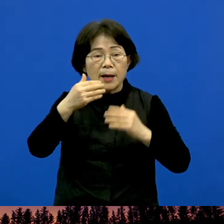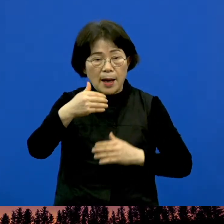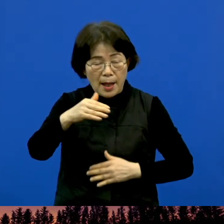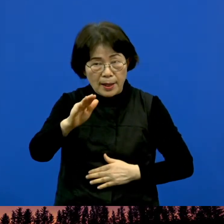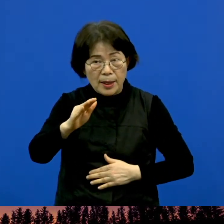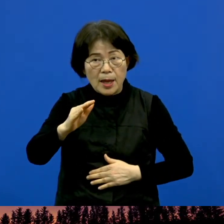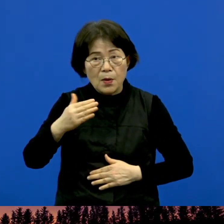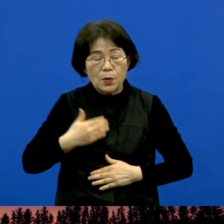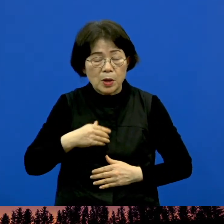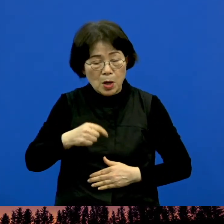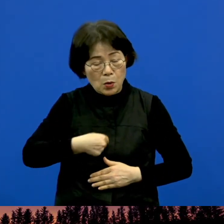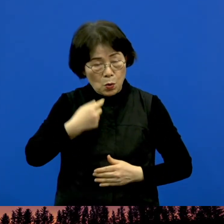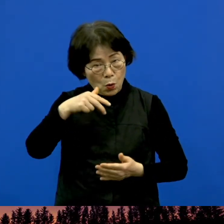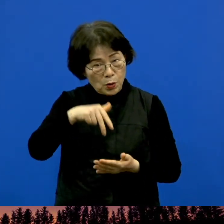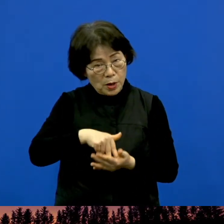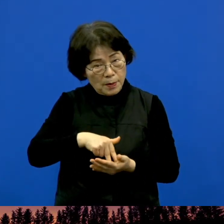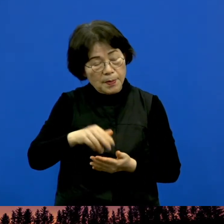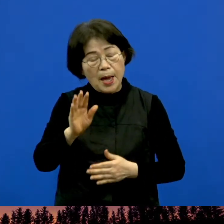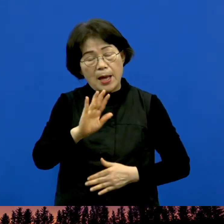우리는 독립적이지 않다는 거예요.